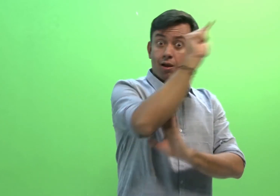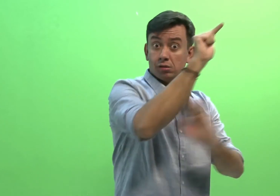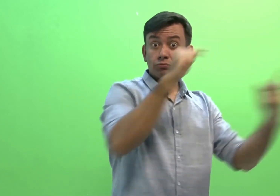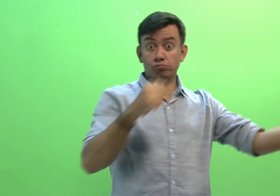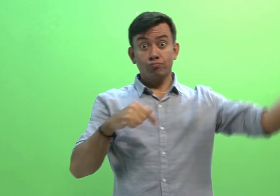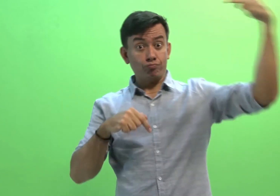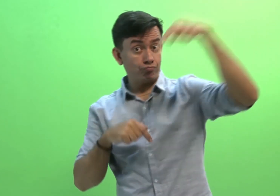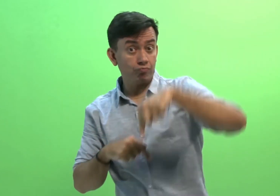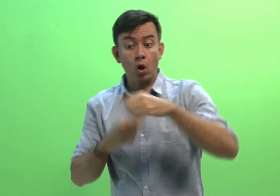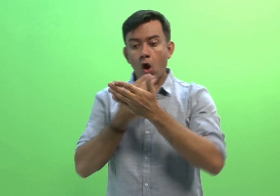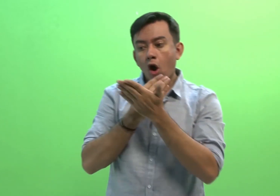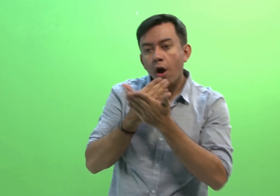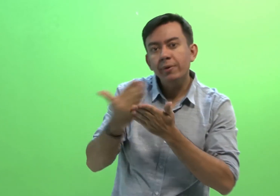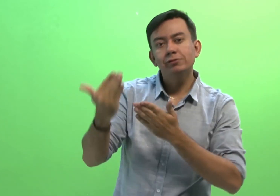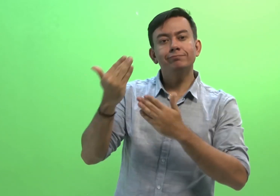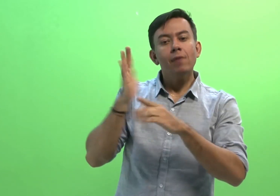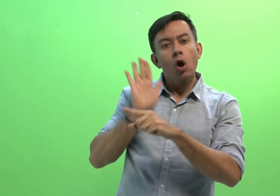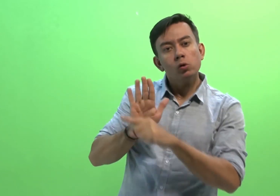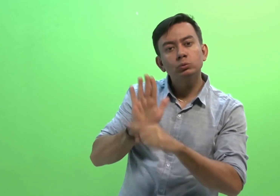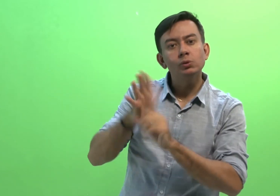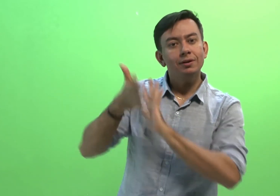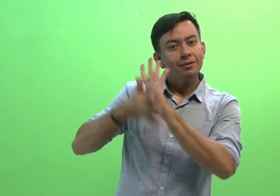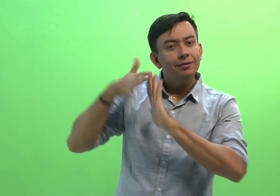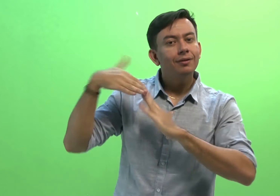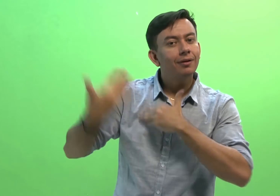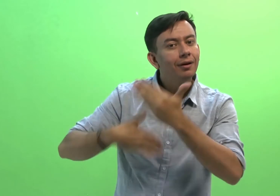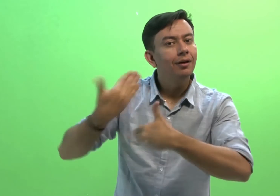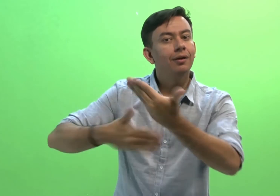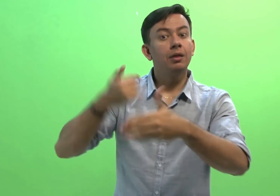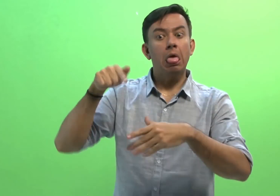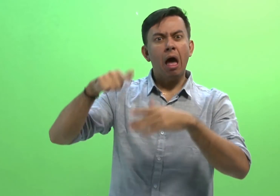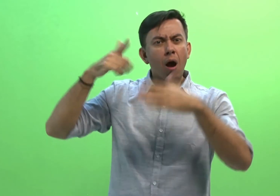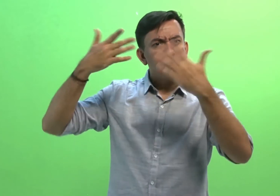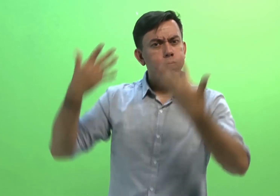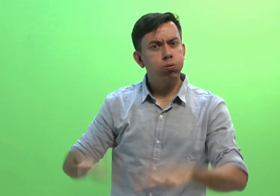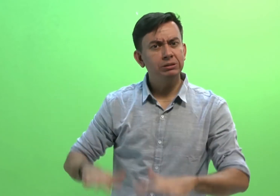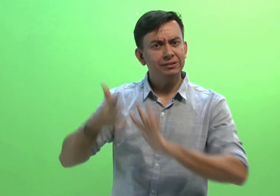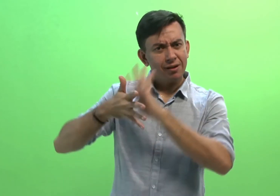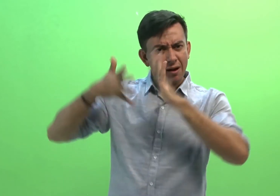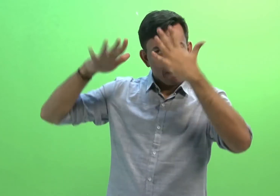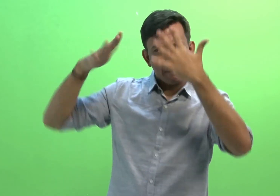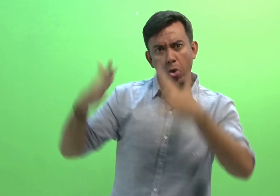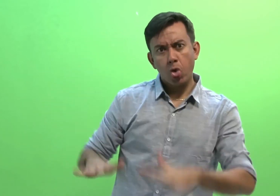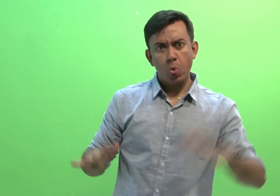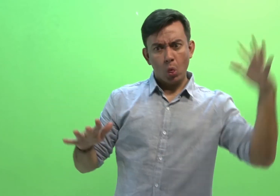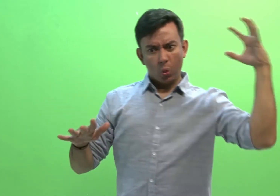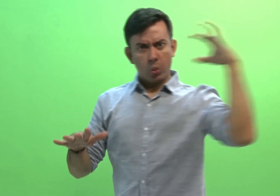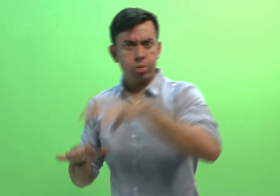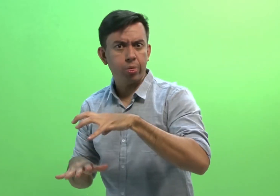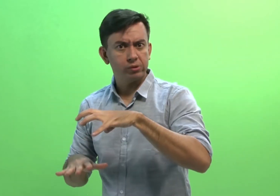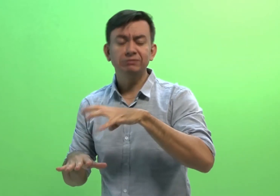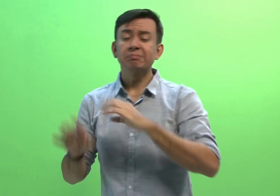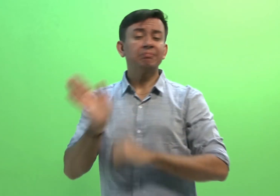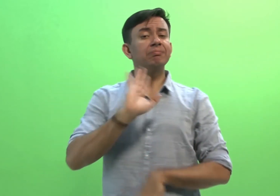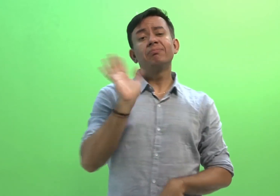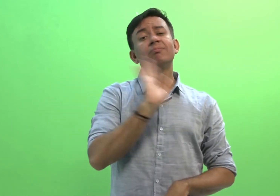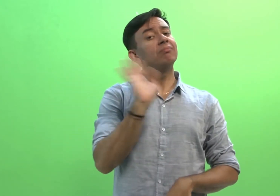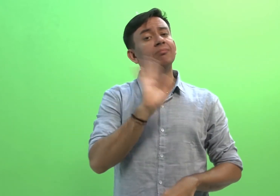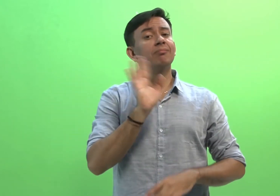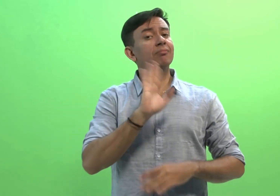influência foi da língua francesa, que ajudou o Brasil a desenvolver sua língua. Isso influenciou negativamente? Não.